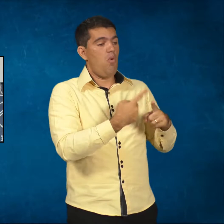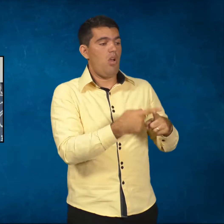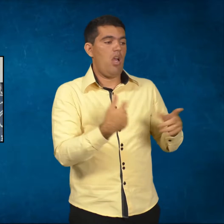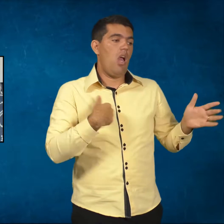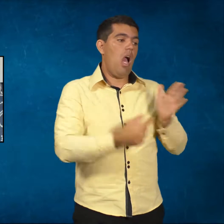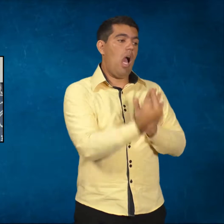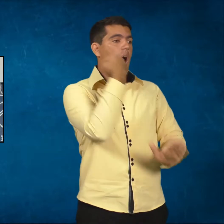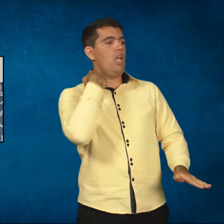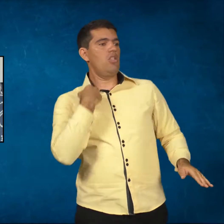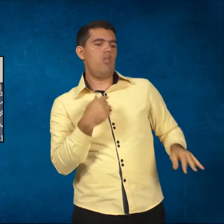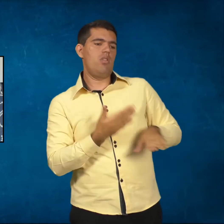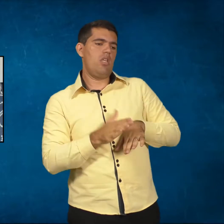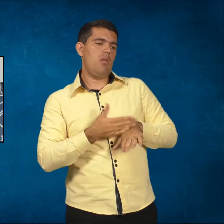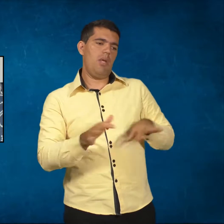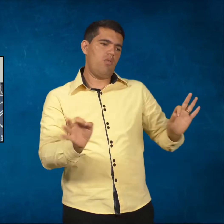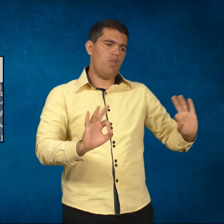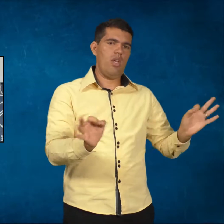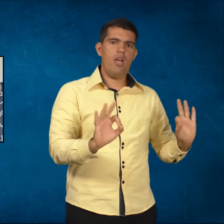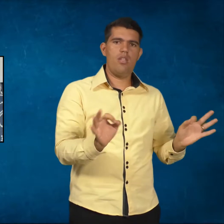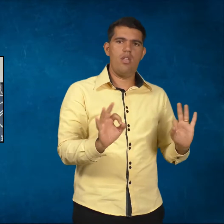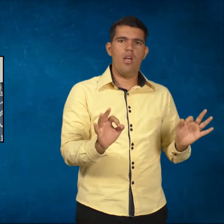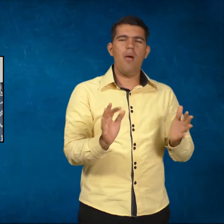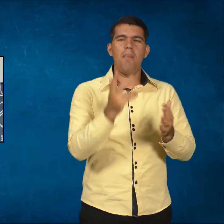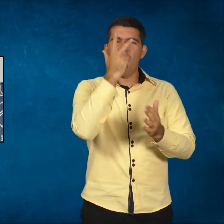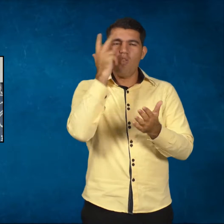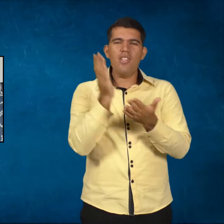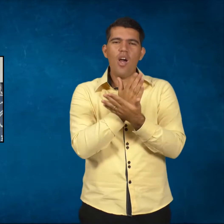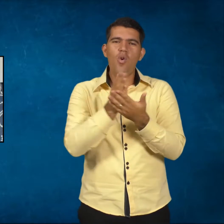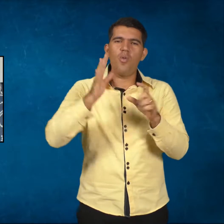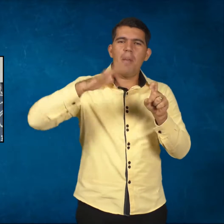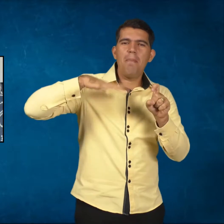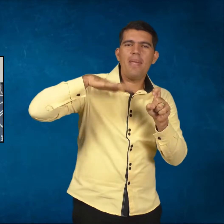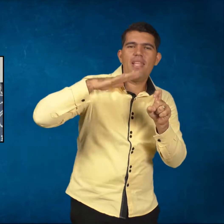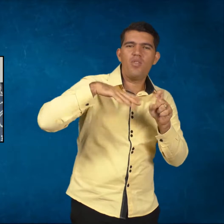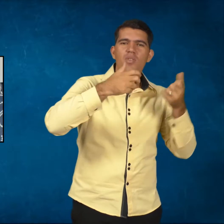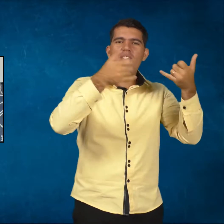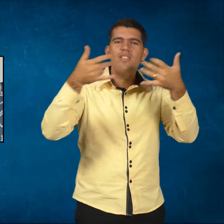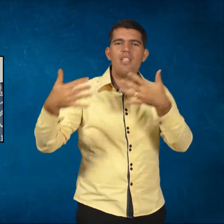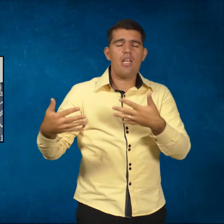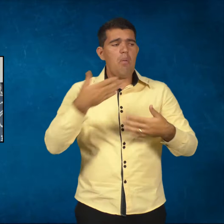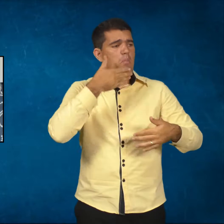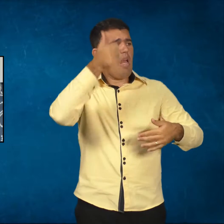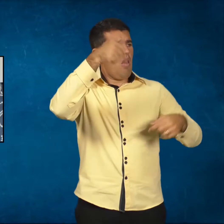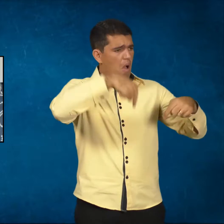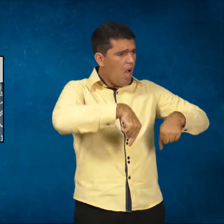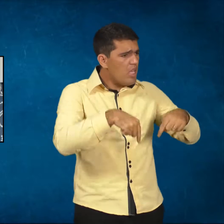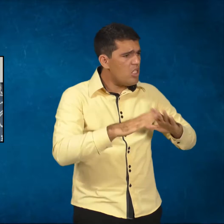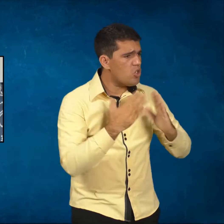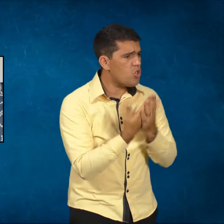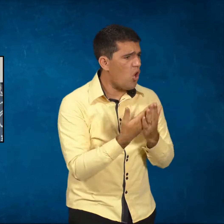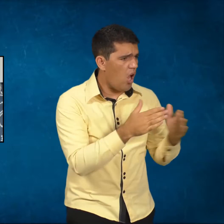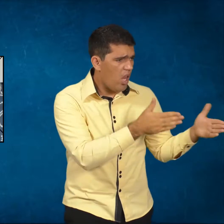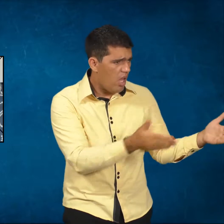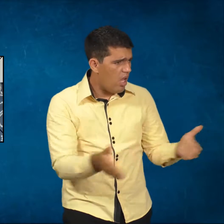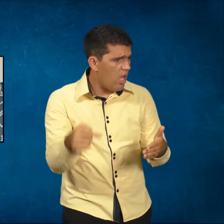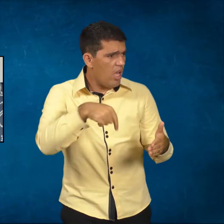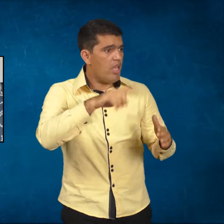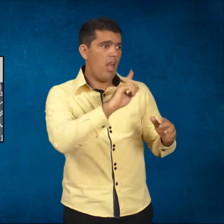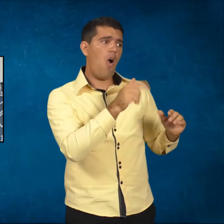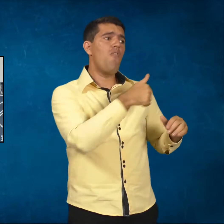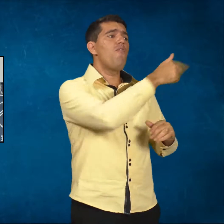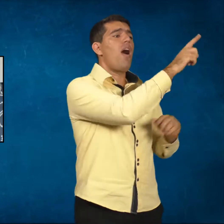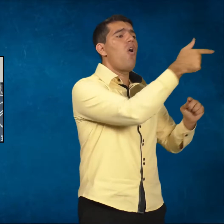formado, ou alguns inclusive têm um mito que o melhor lugar para ele era lá numa escola especial. Por exemplo, como numa